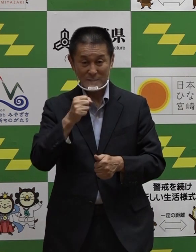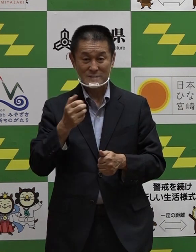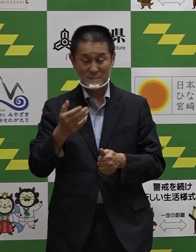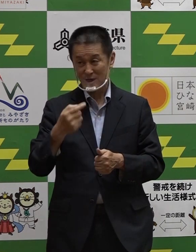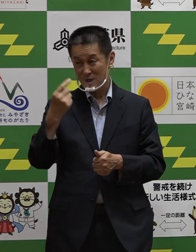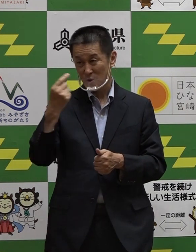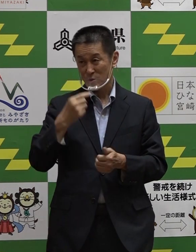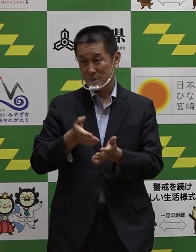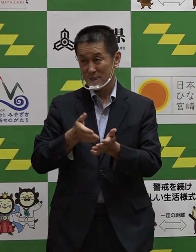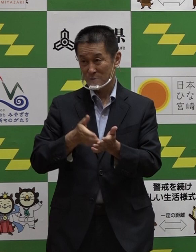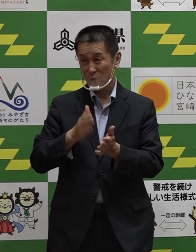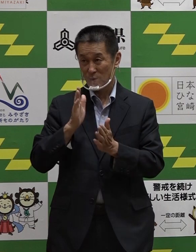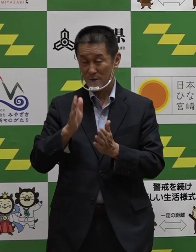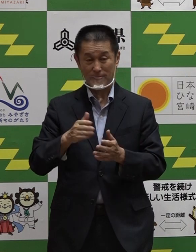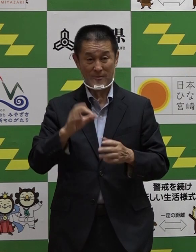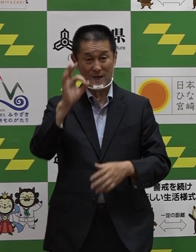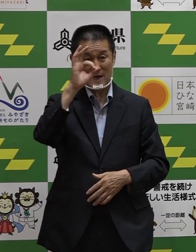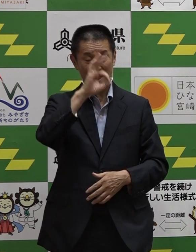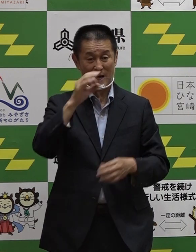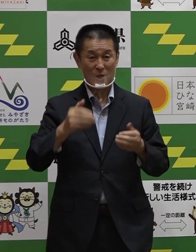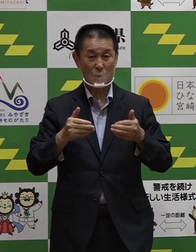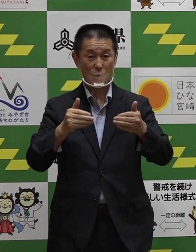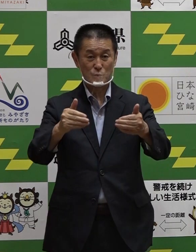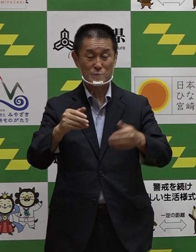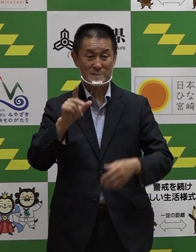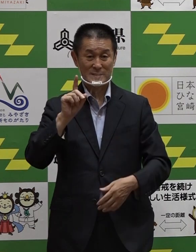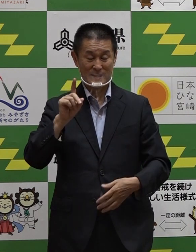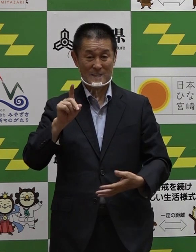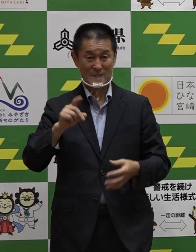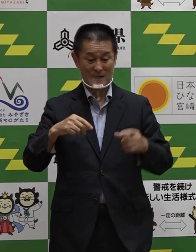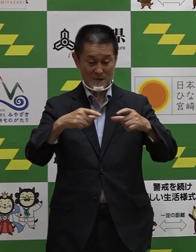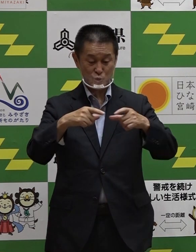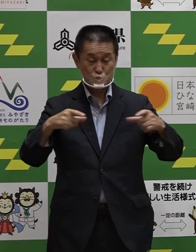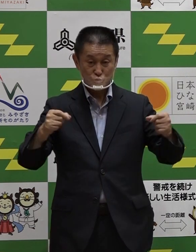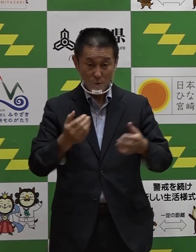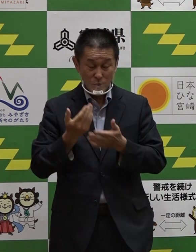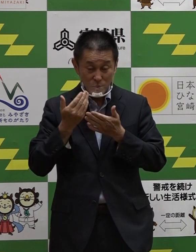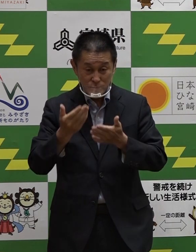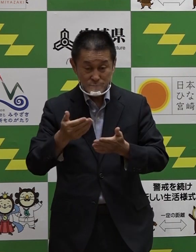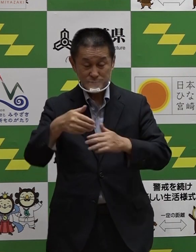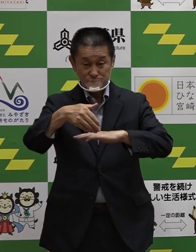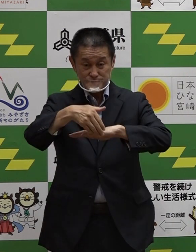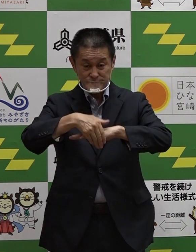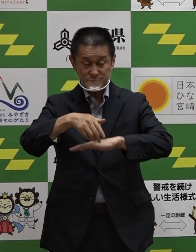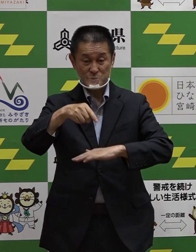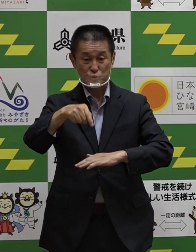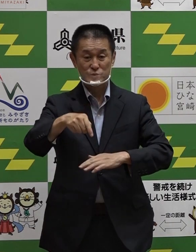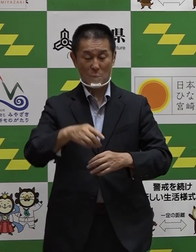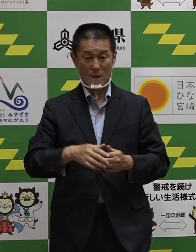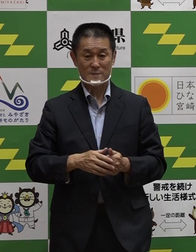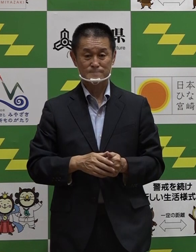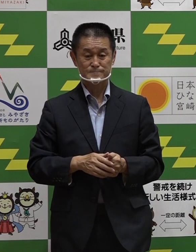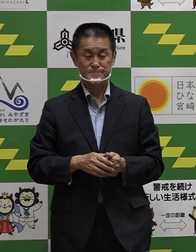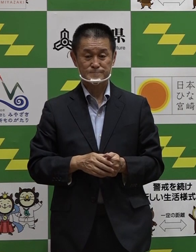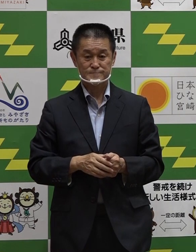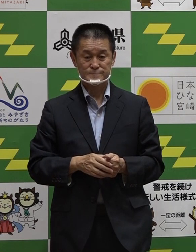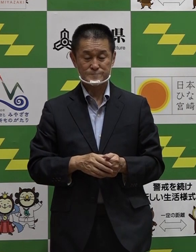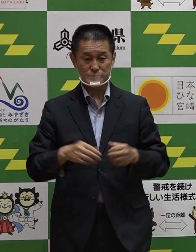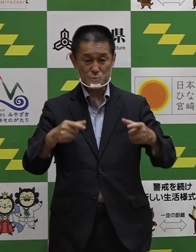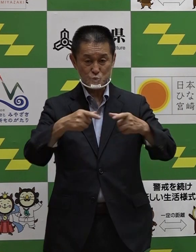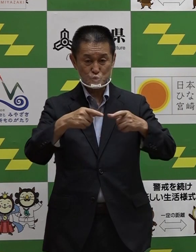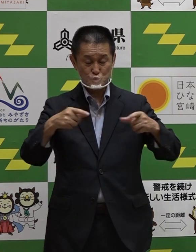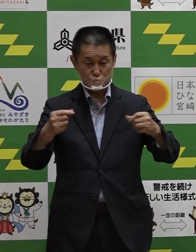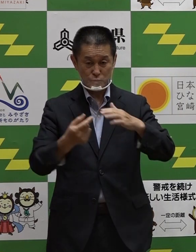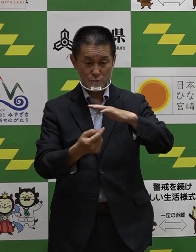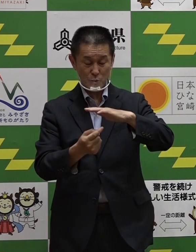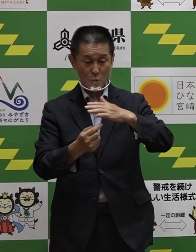か。 はい、 はい、観光推進課でございます。まずクーポンのお問い合わせ機等につきましては、まずクーポンの裏